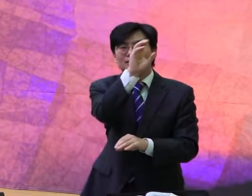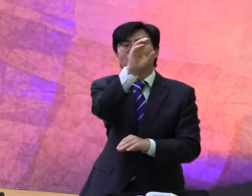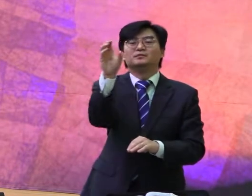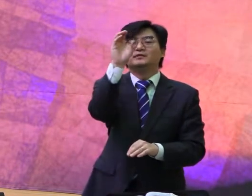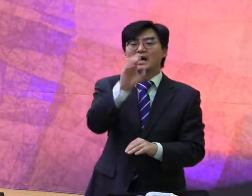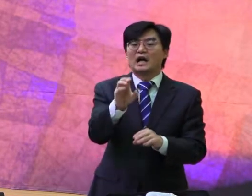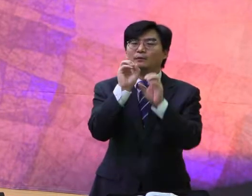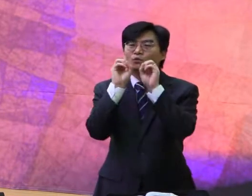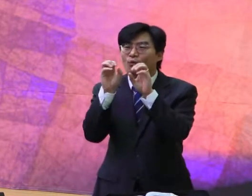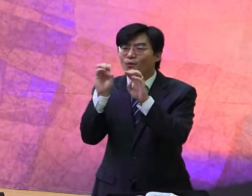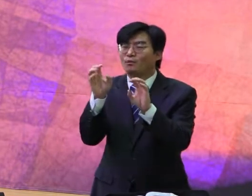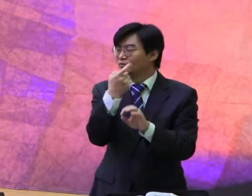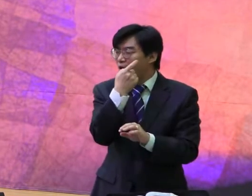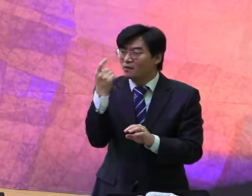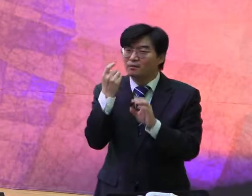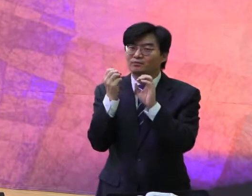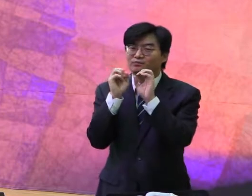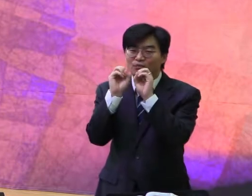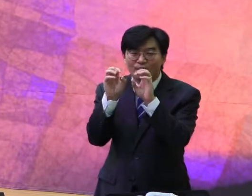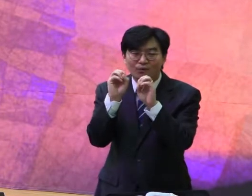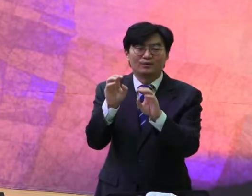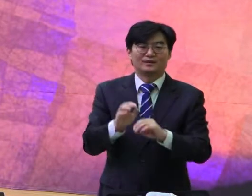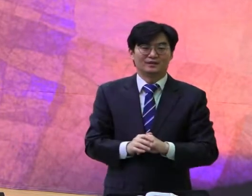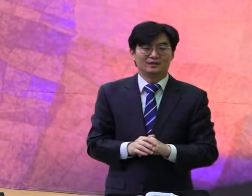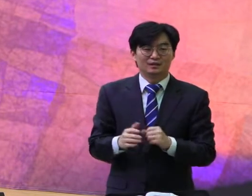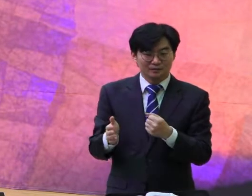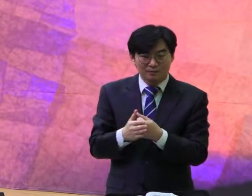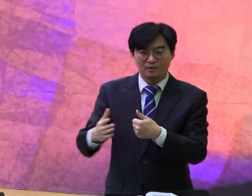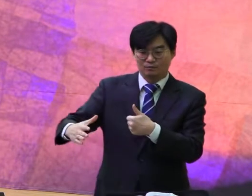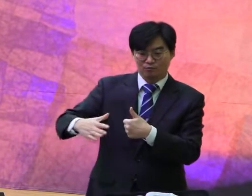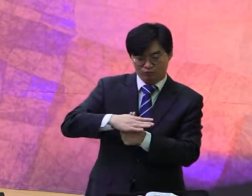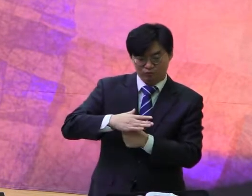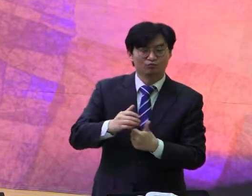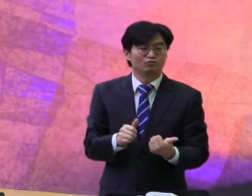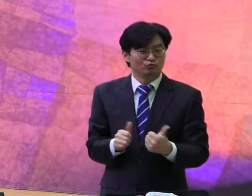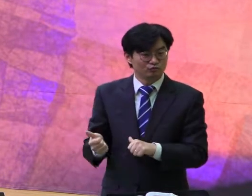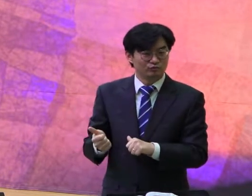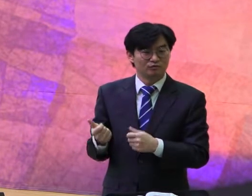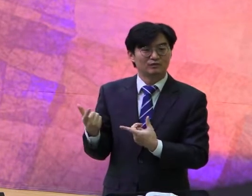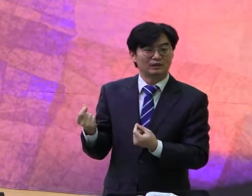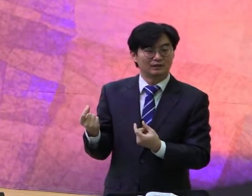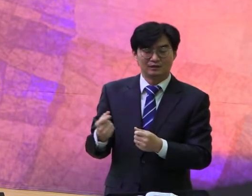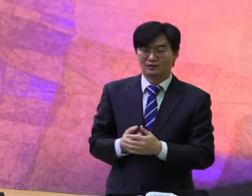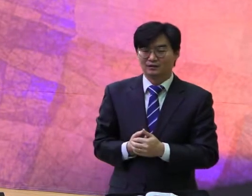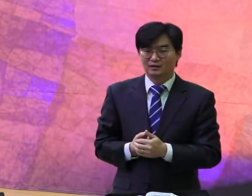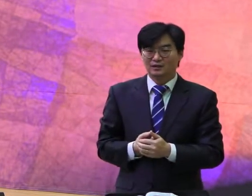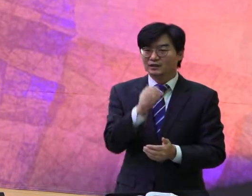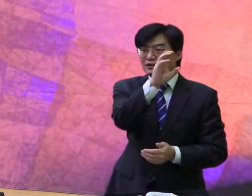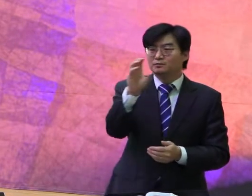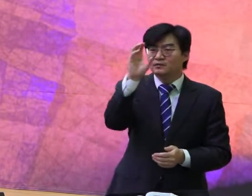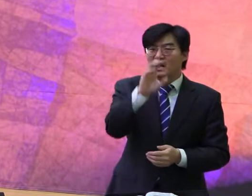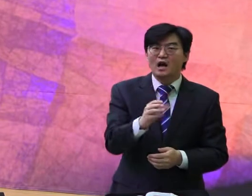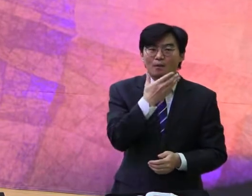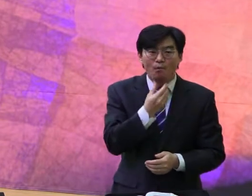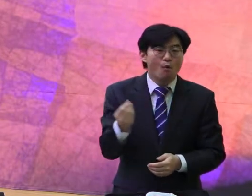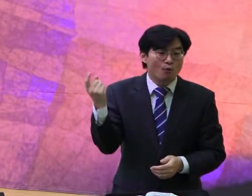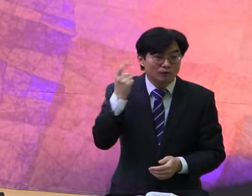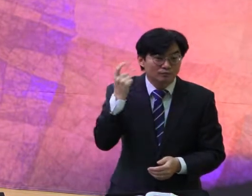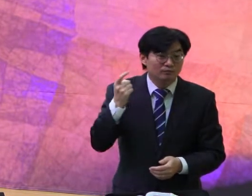오늘 본문을 보면 아마도 바울은 그 옥중에 있을 때에 이 십자가의 복음을 더